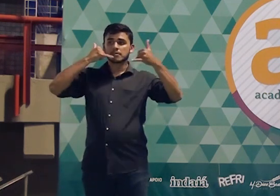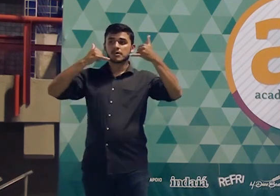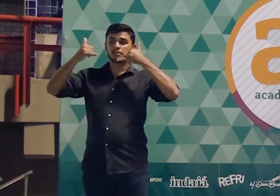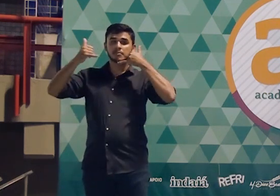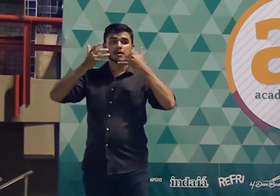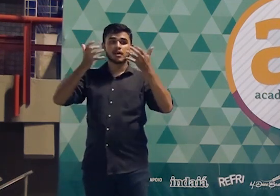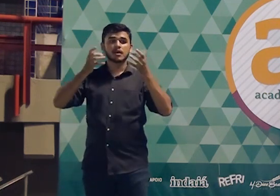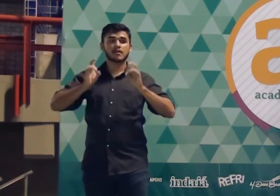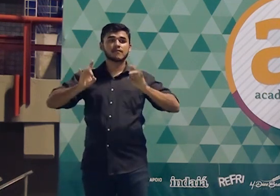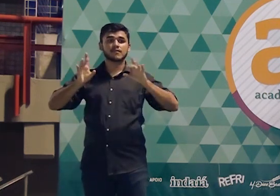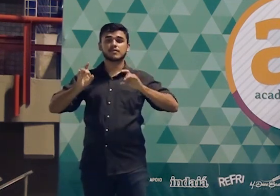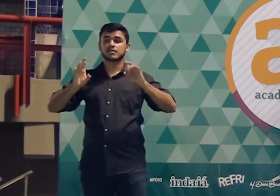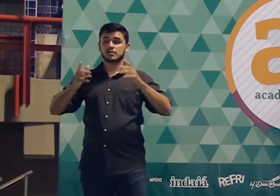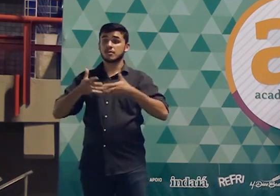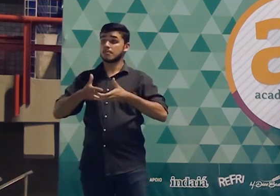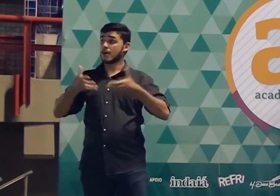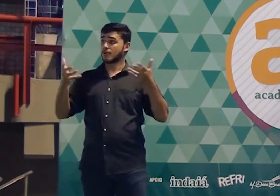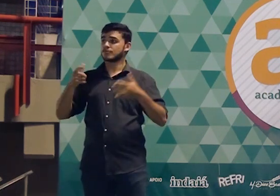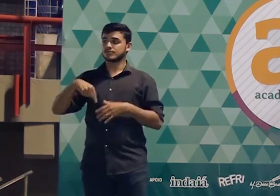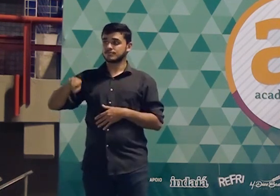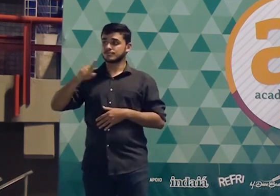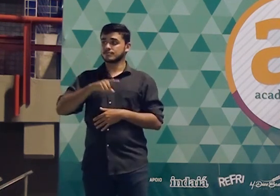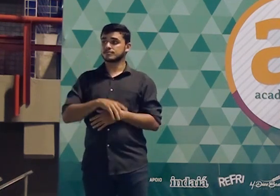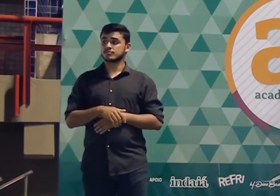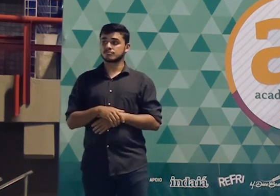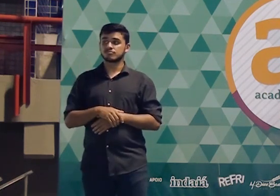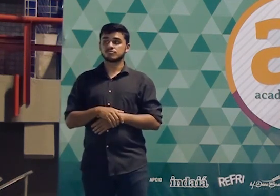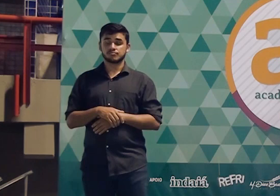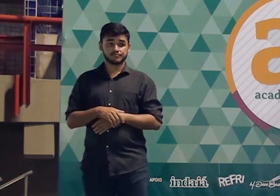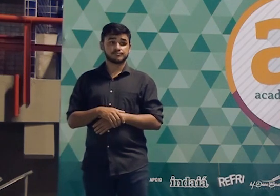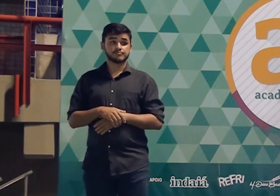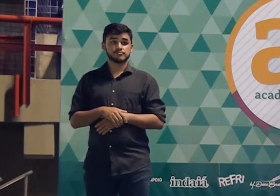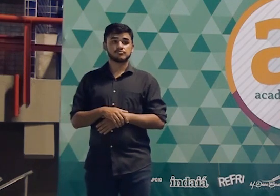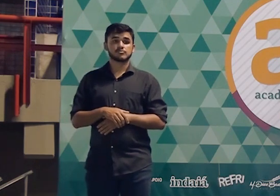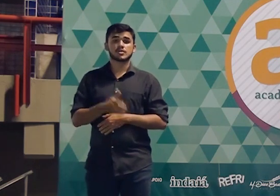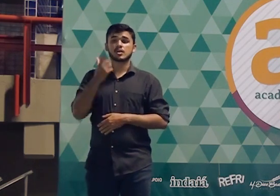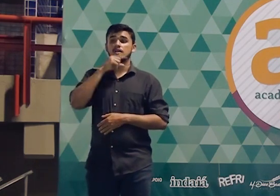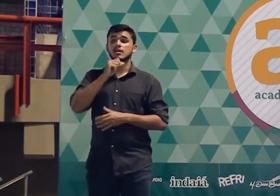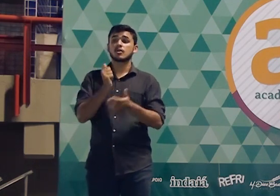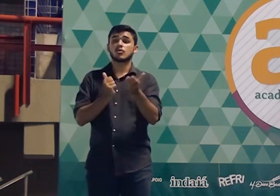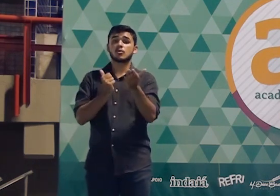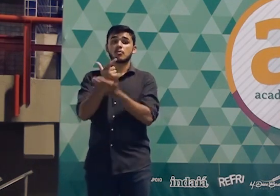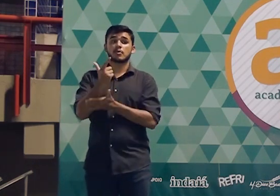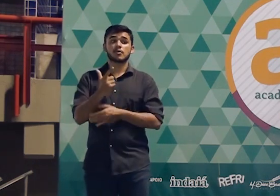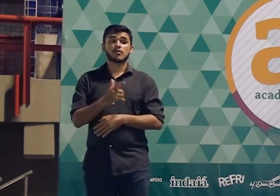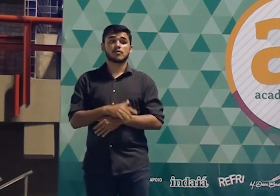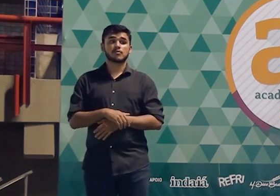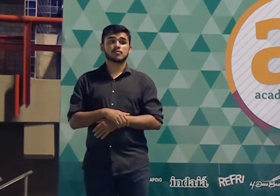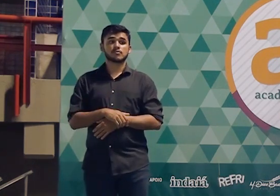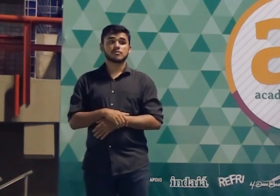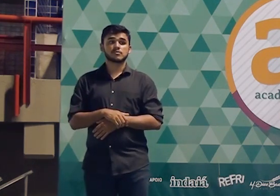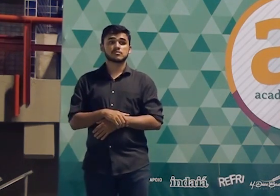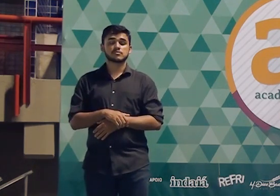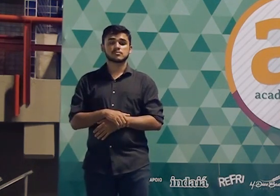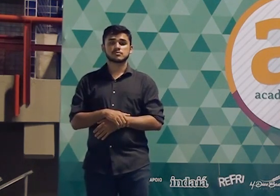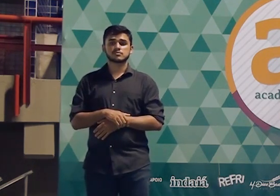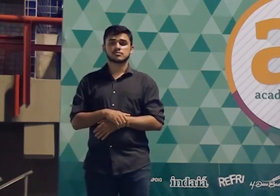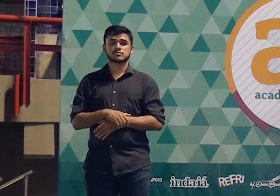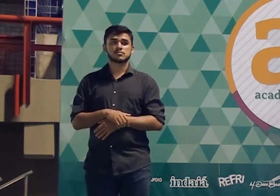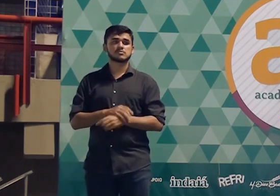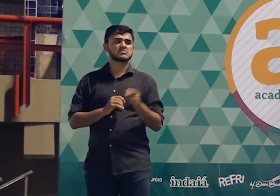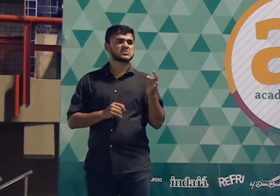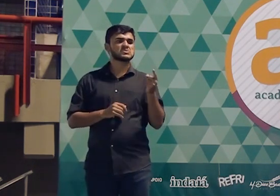alguma coisa? Quase todo mundo já recebeu, não já? Aí eu pergunto, quem já comprou? Eu sou